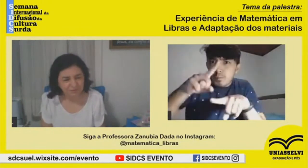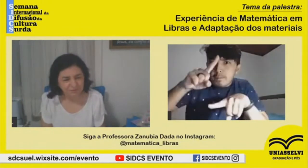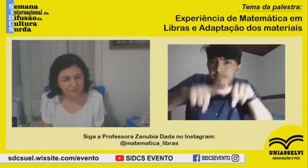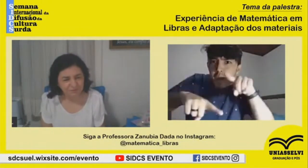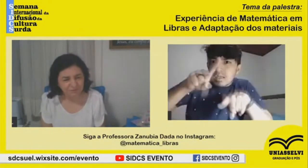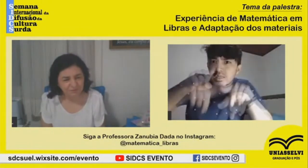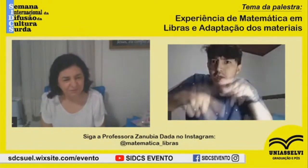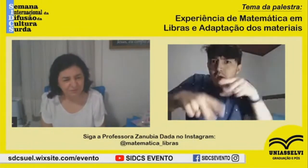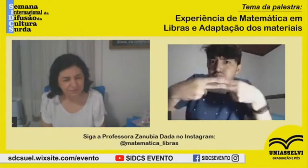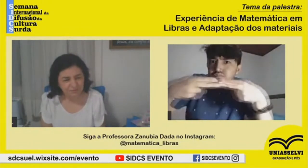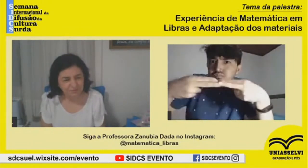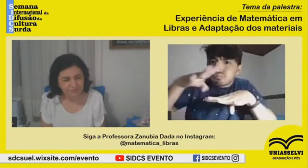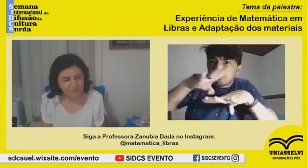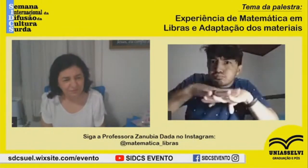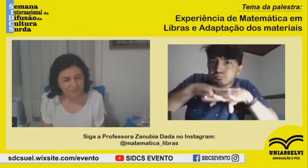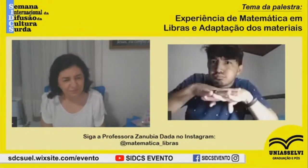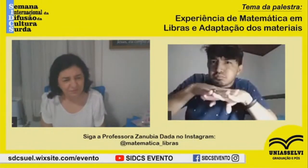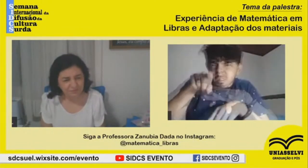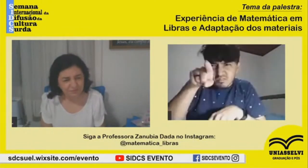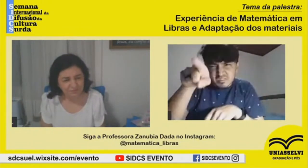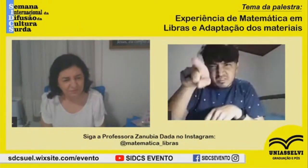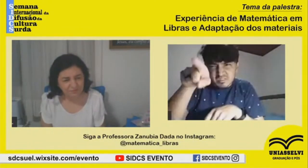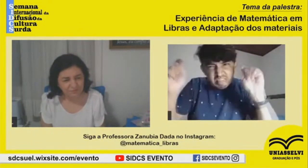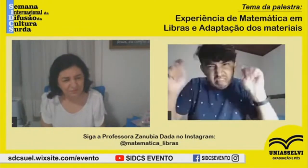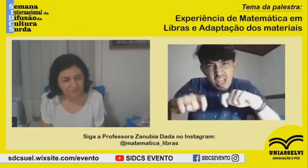a Elaine.